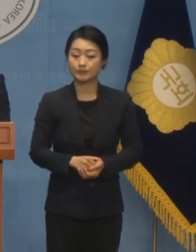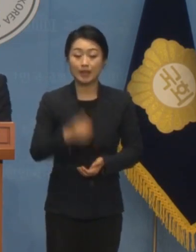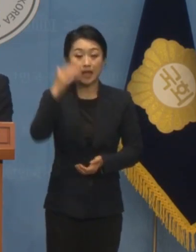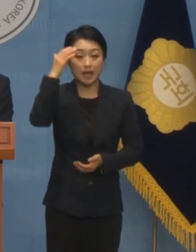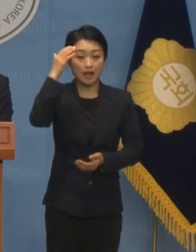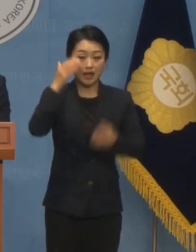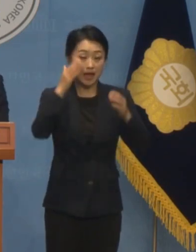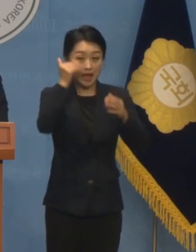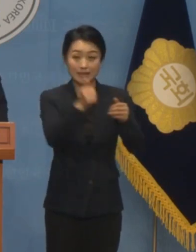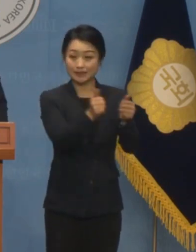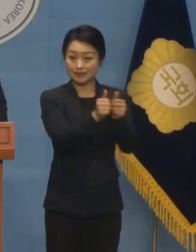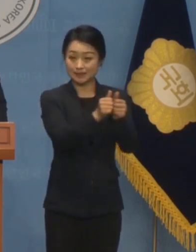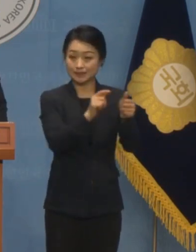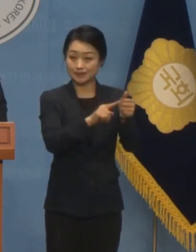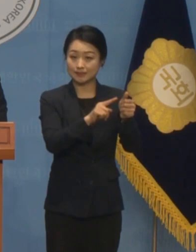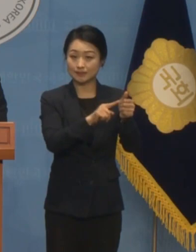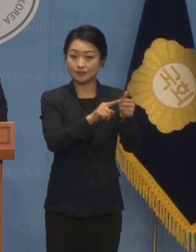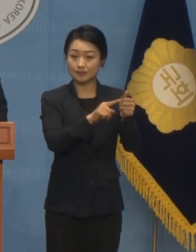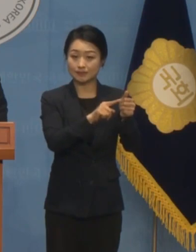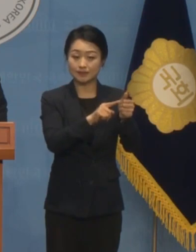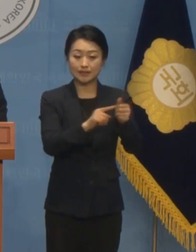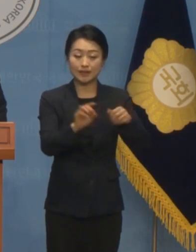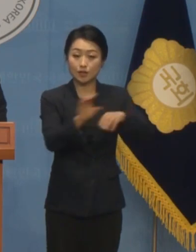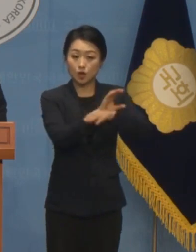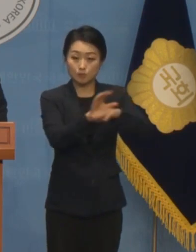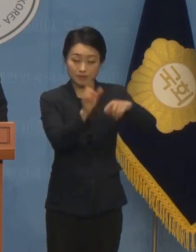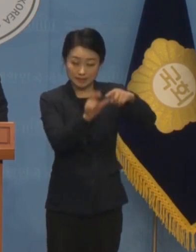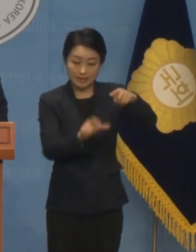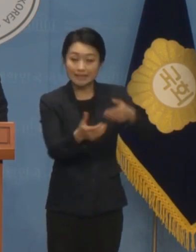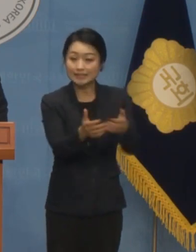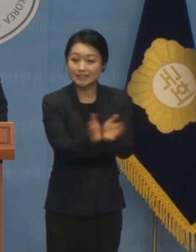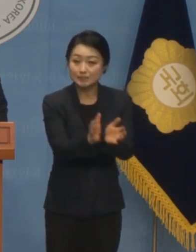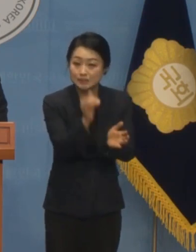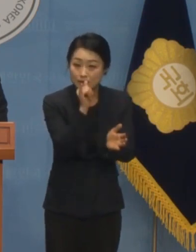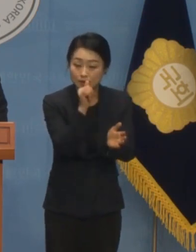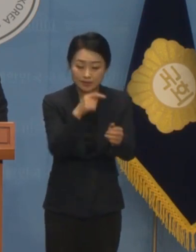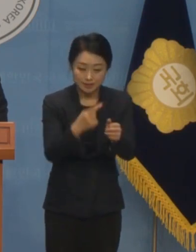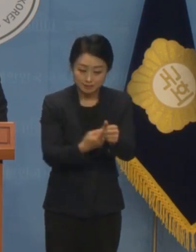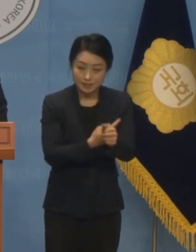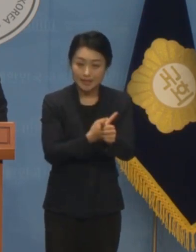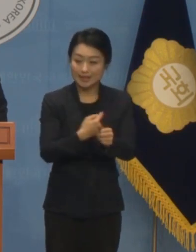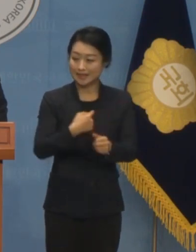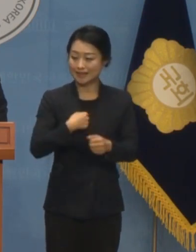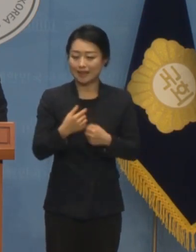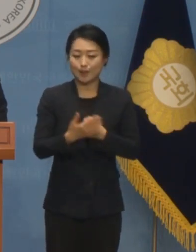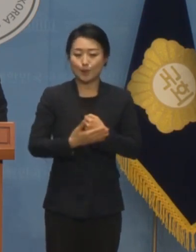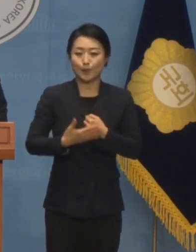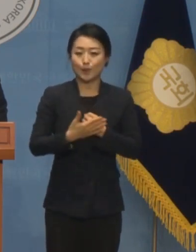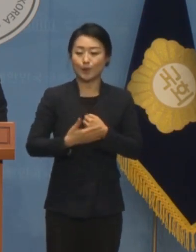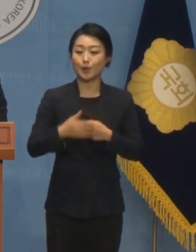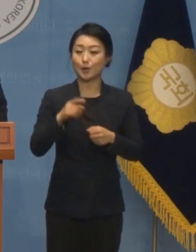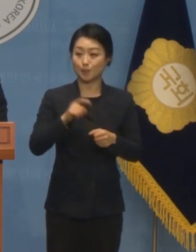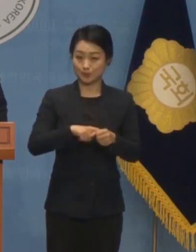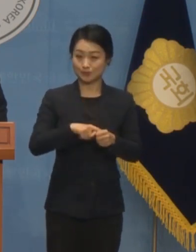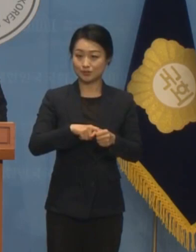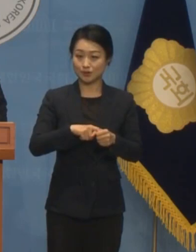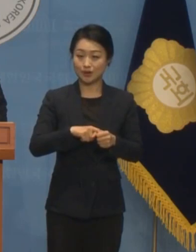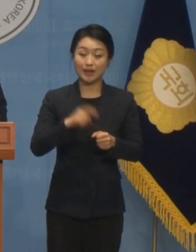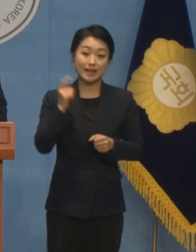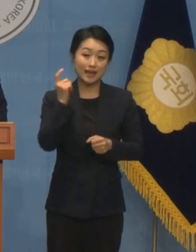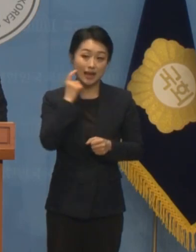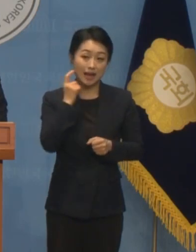한동훈 전 법무부 장관이 댓글팀을 운영하면서 자신에 대한 우호적인 여론을 조성하려고